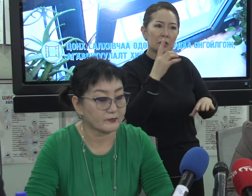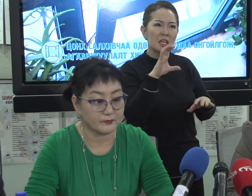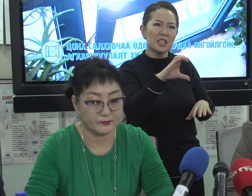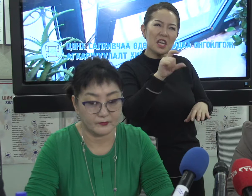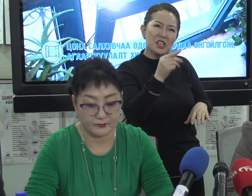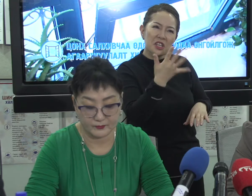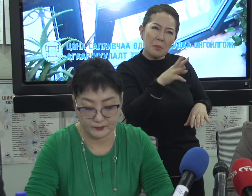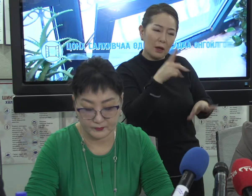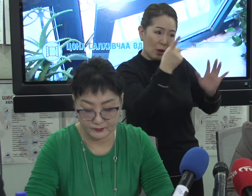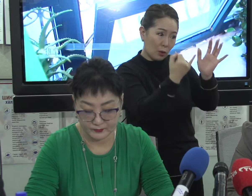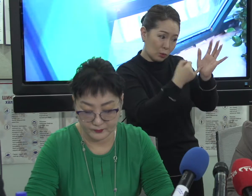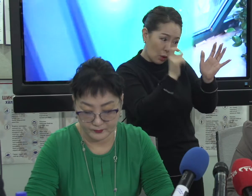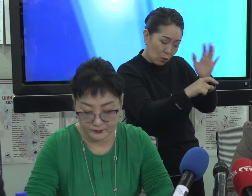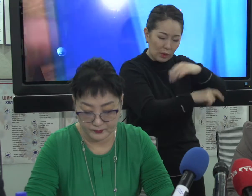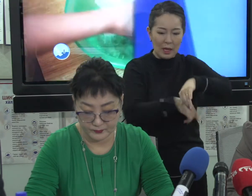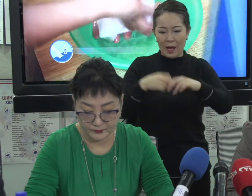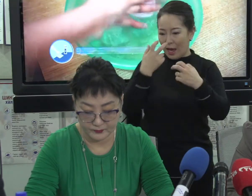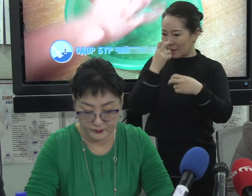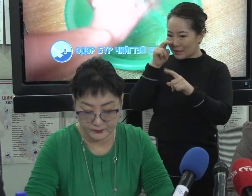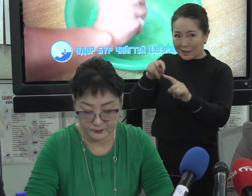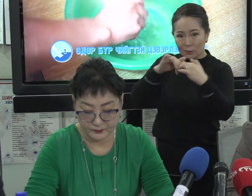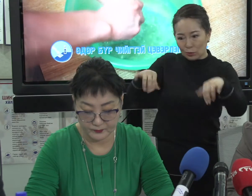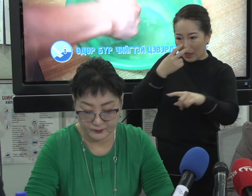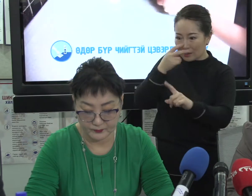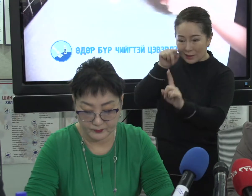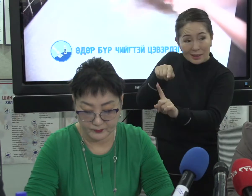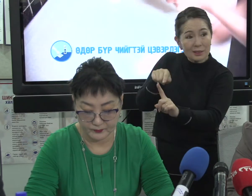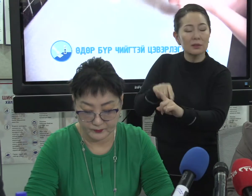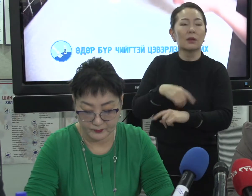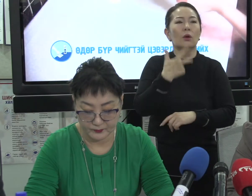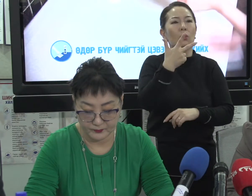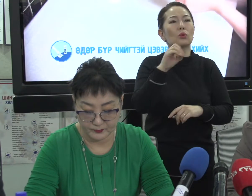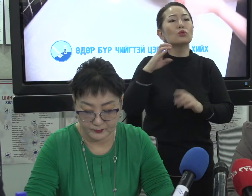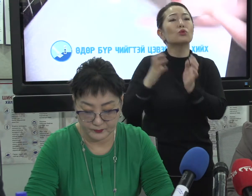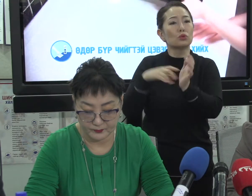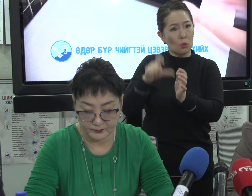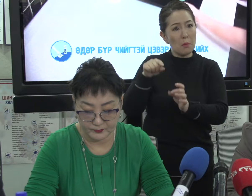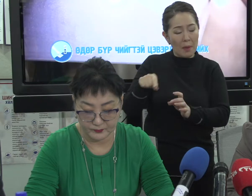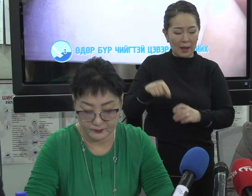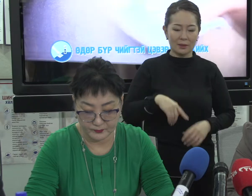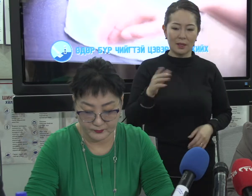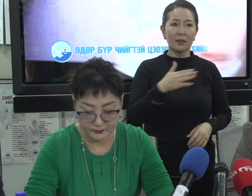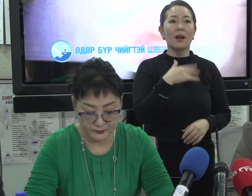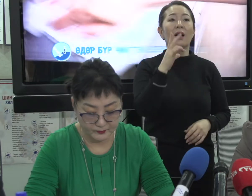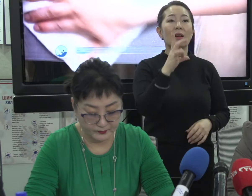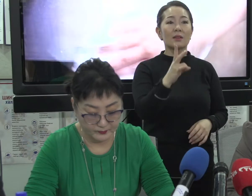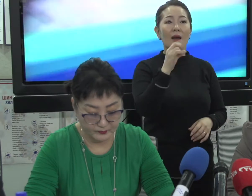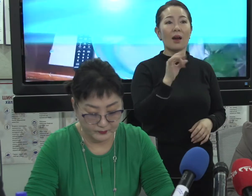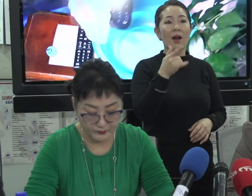бол 309 хүн байна. Бид ер нь 1 сарын 9-өөс хойш өнөөдрийг хүртэлх хугацаанд сая Нарангэрэл дарга бас